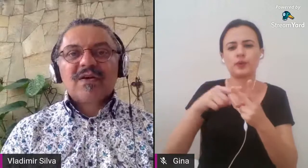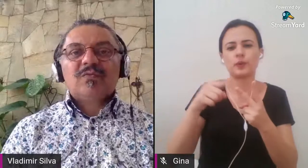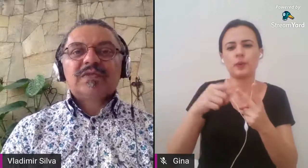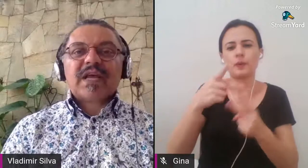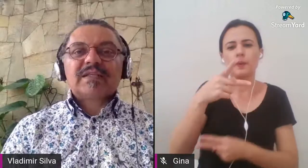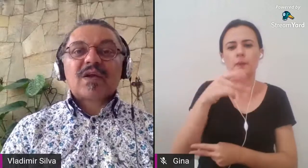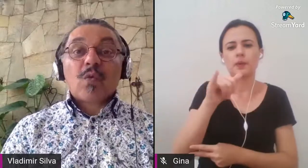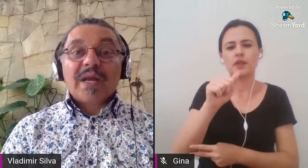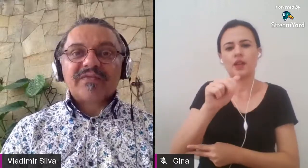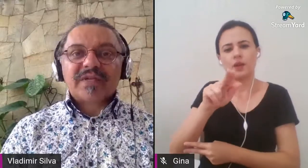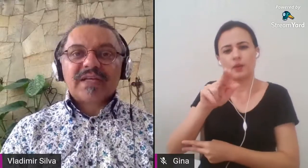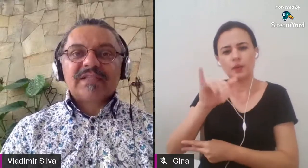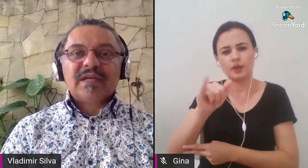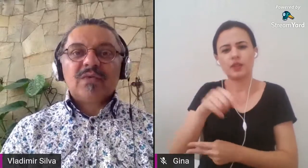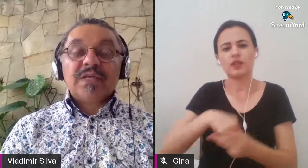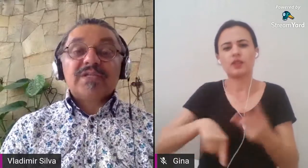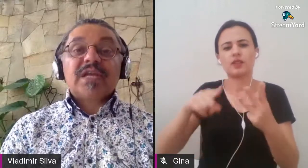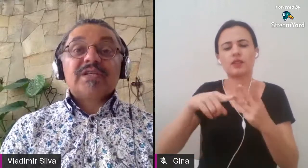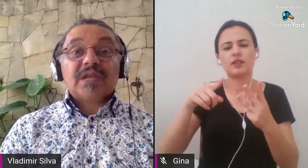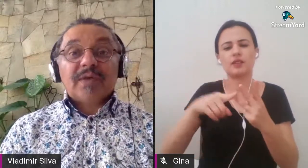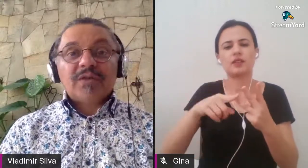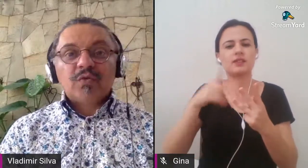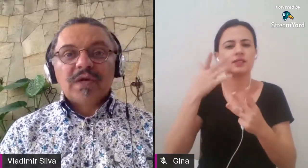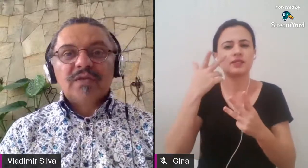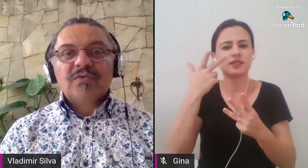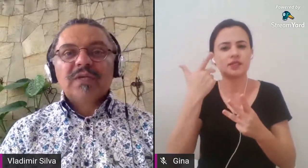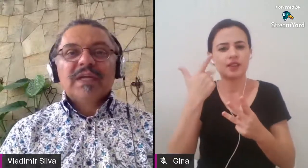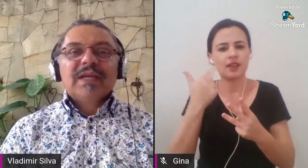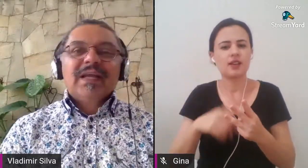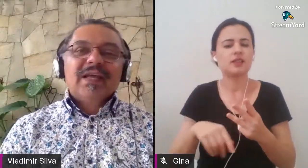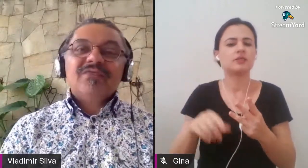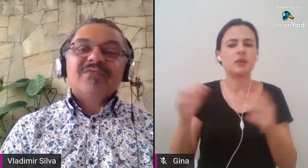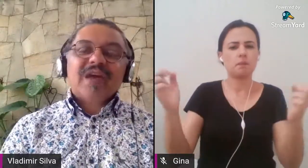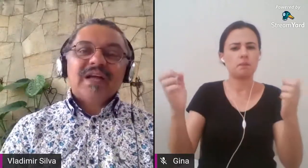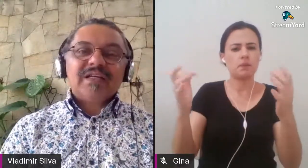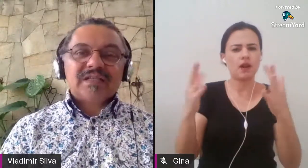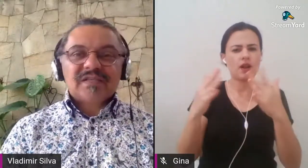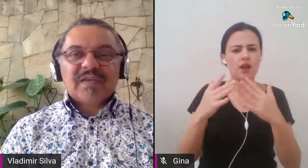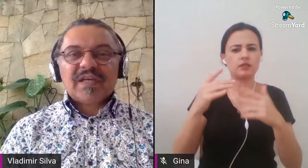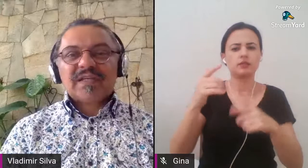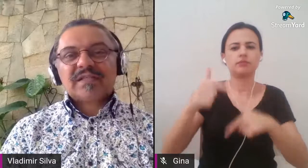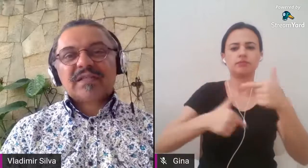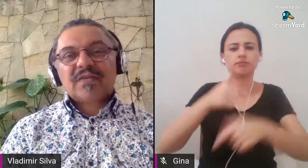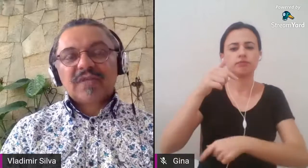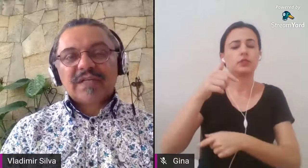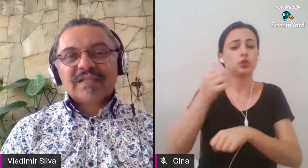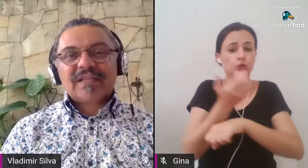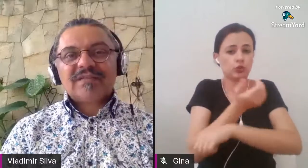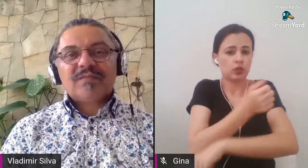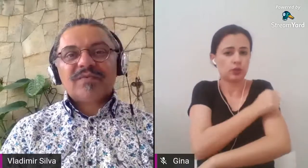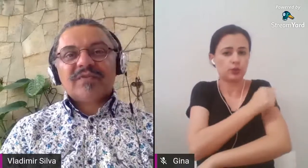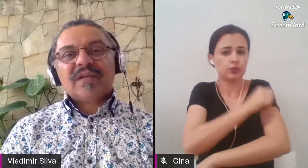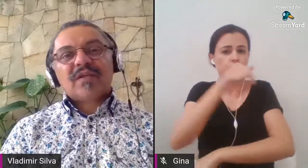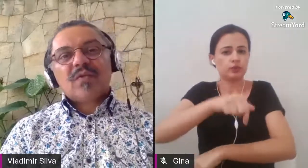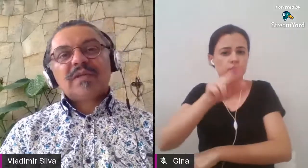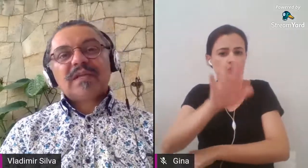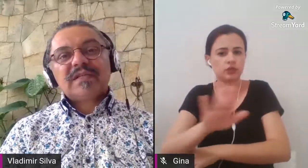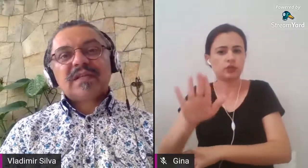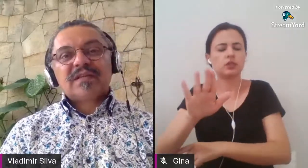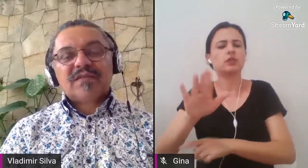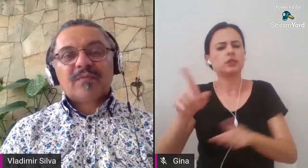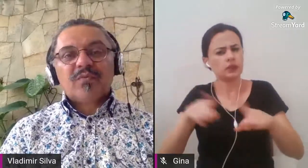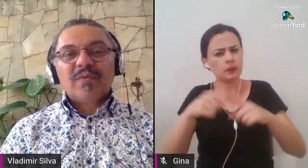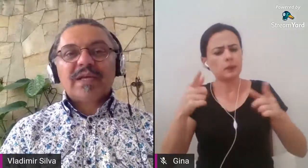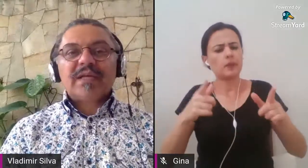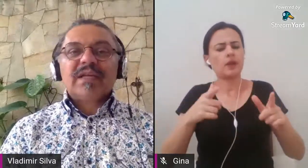essa formação, buscar essa qualificação e que já estão atuando em várias esferas, tanto da iniciativa privada